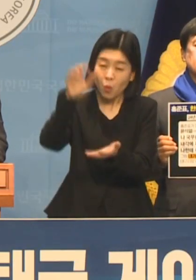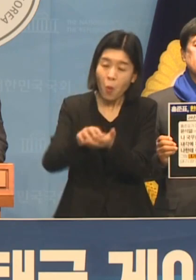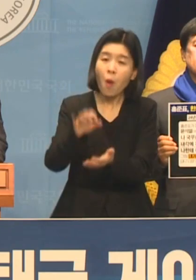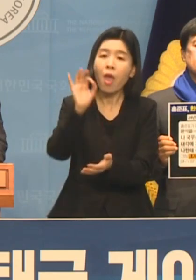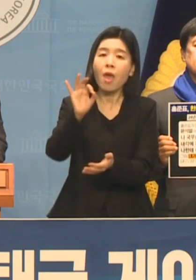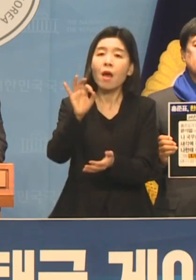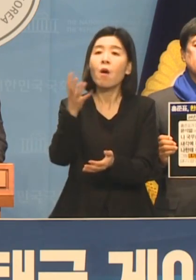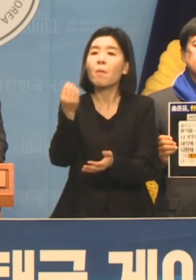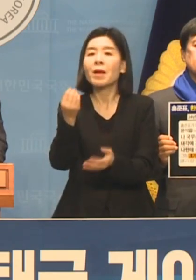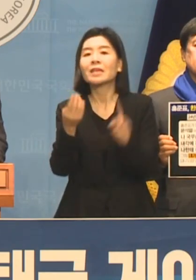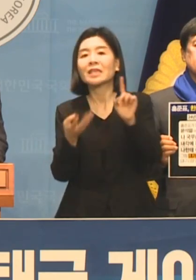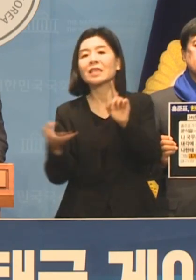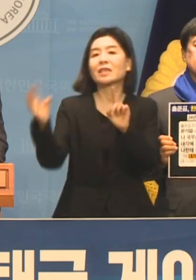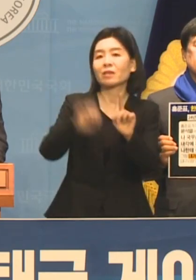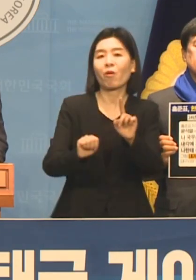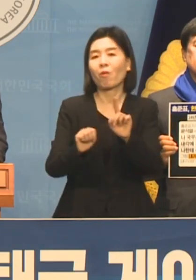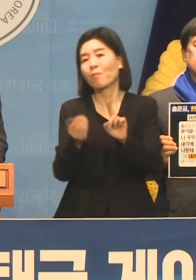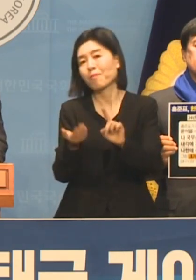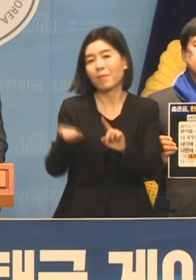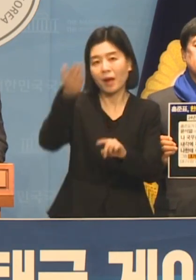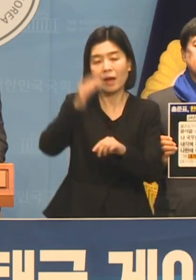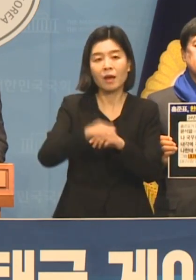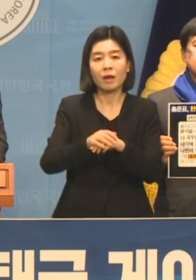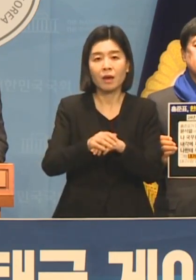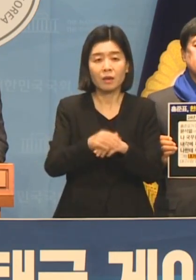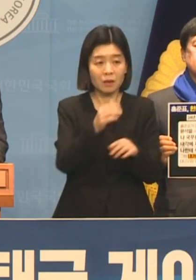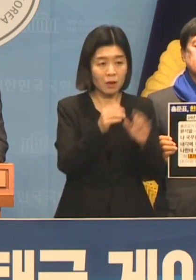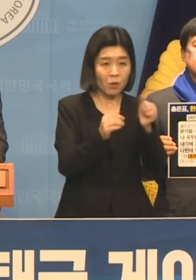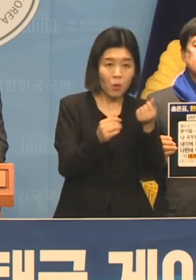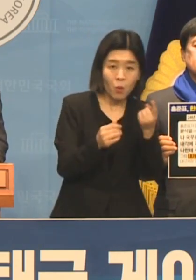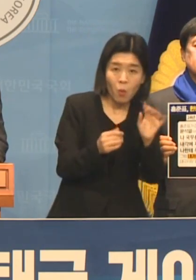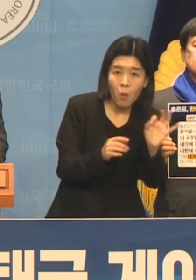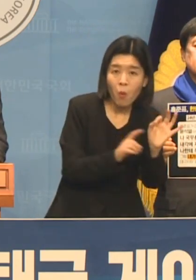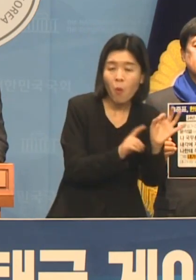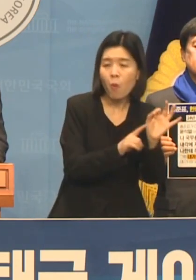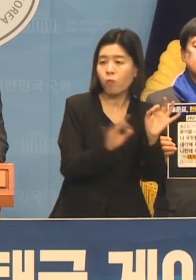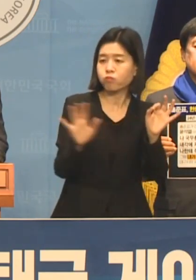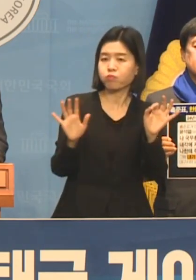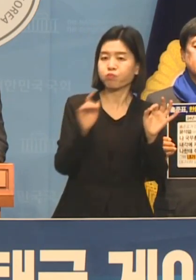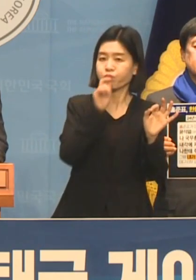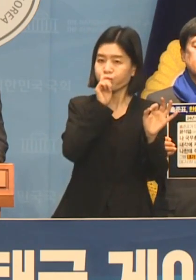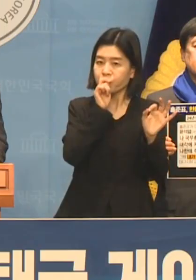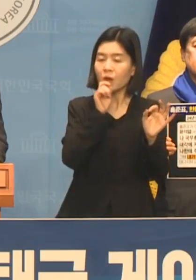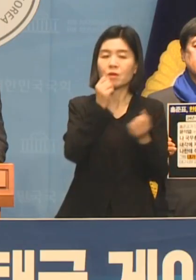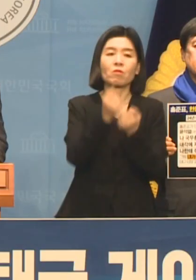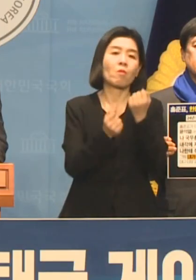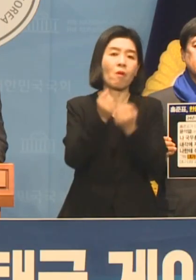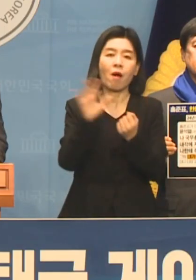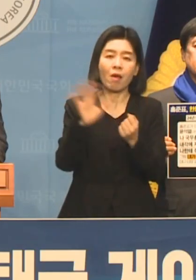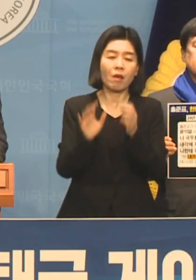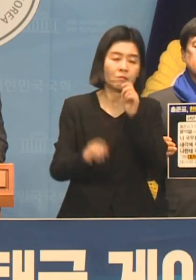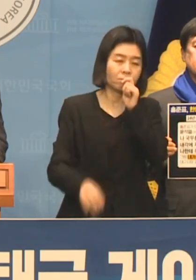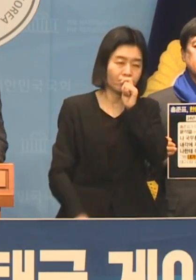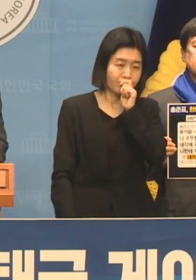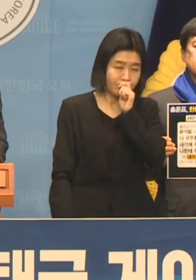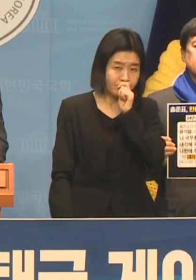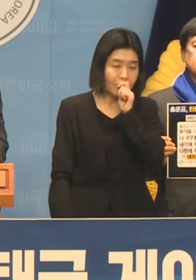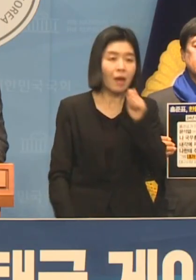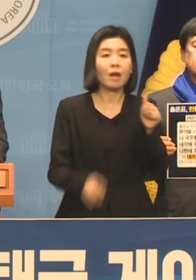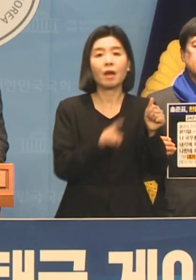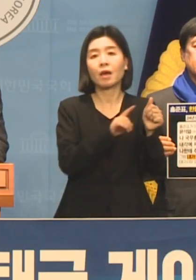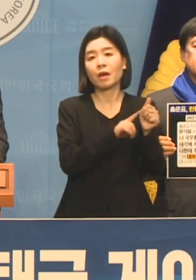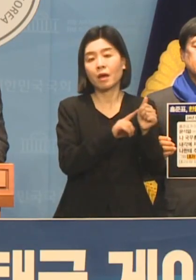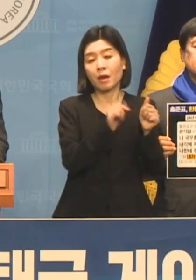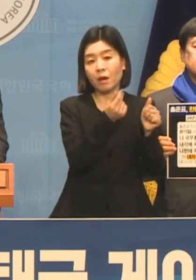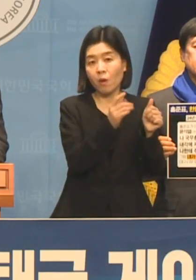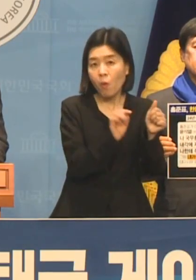점입니다. 하지만 홍 시장은 지금까지 이에 대해 단 한마디도 설명하지 않고 있습니다. 여론조사